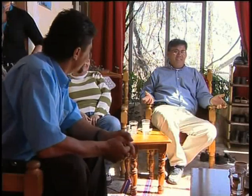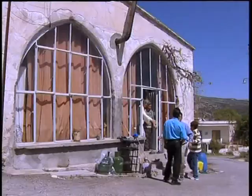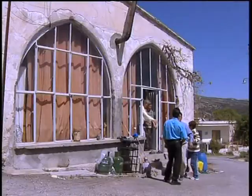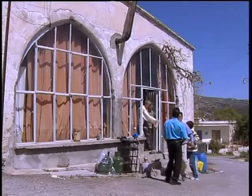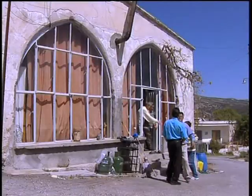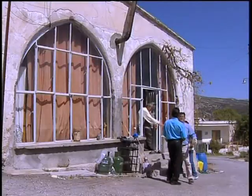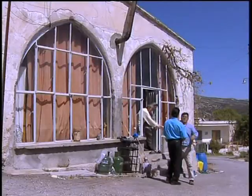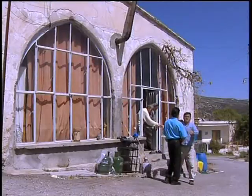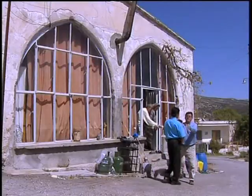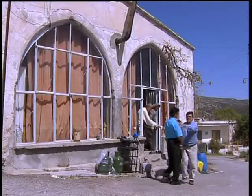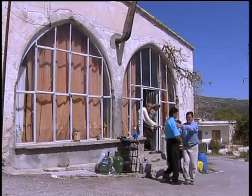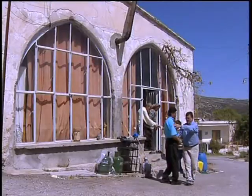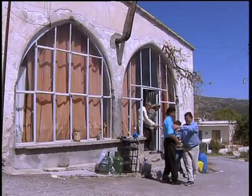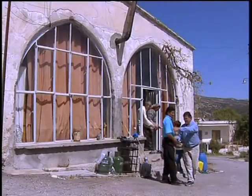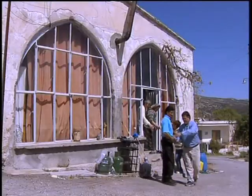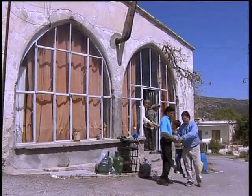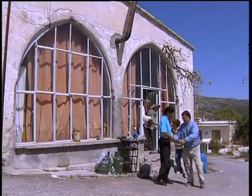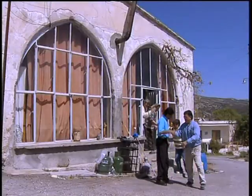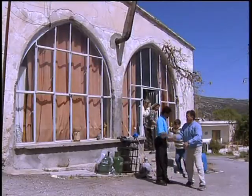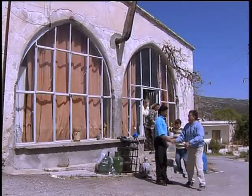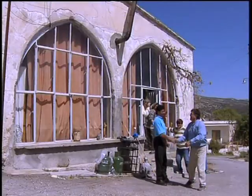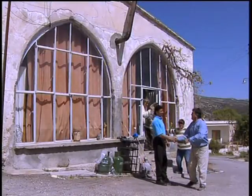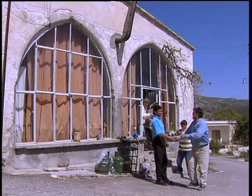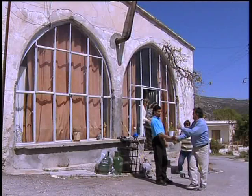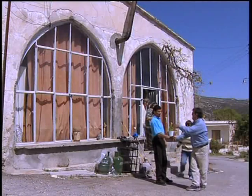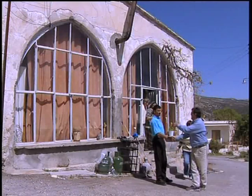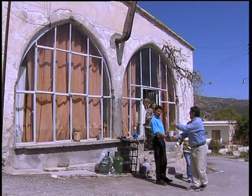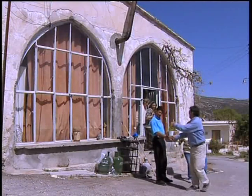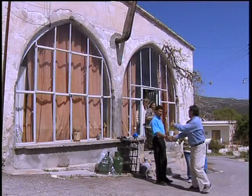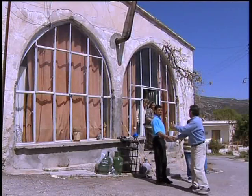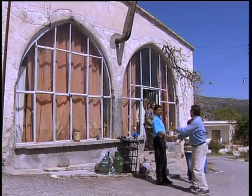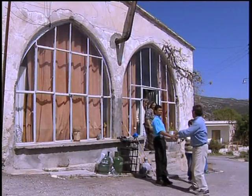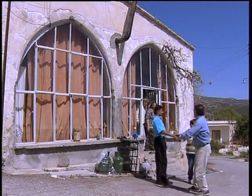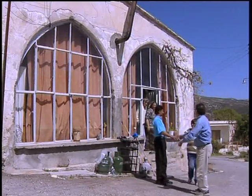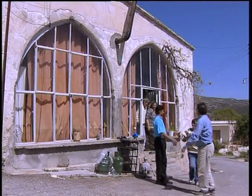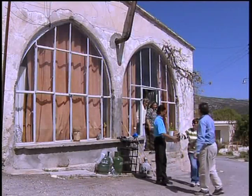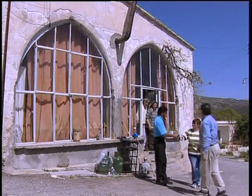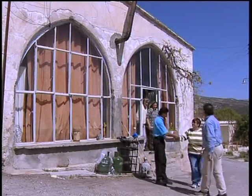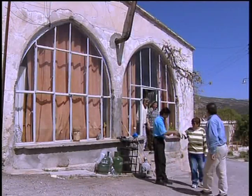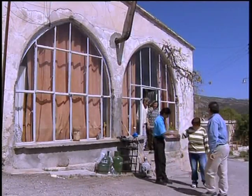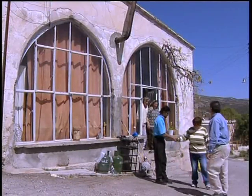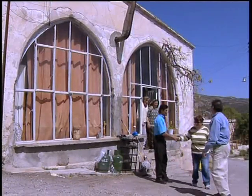content